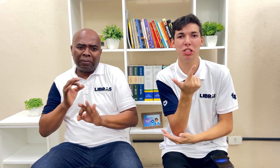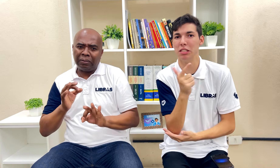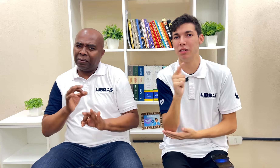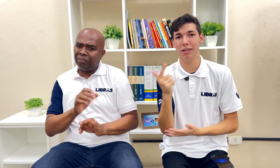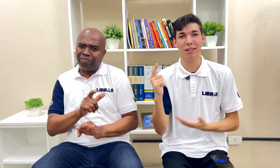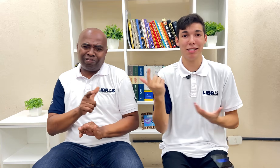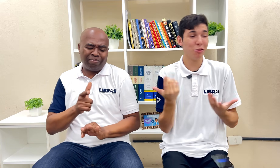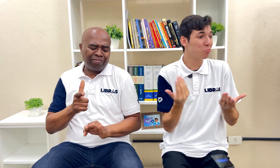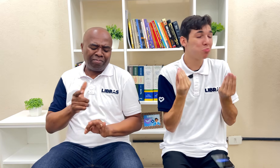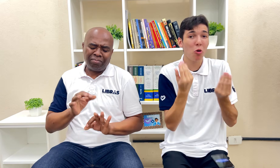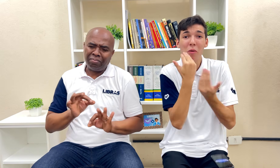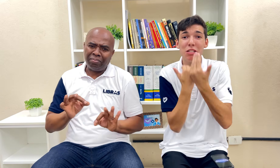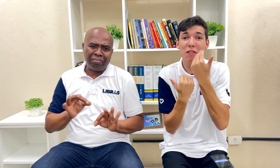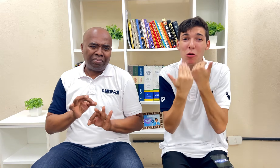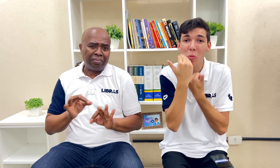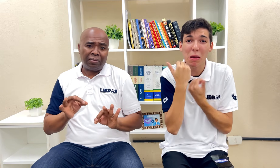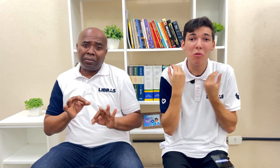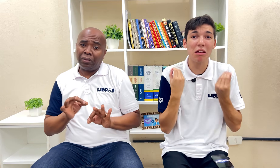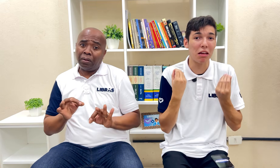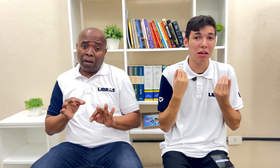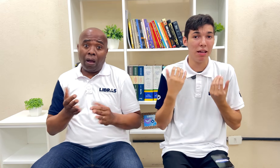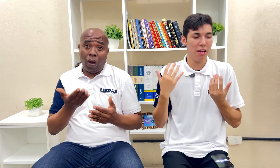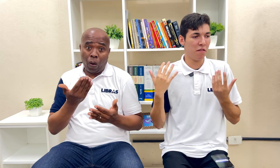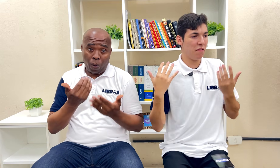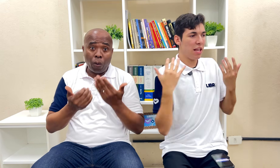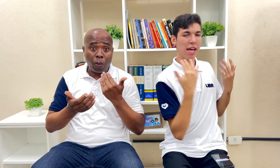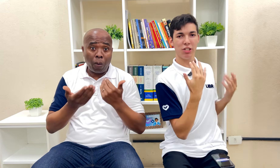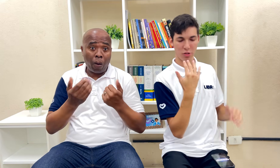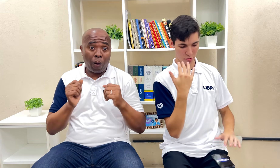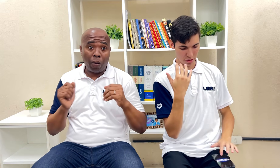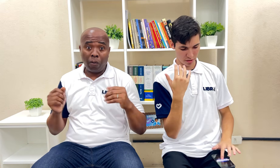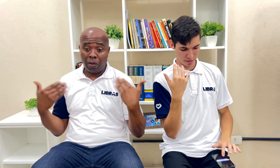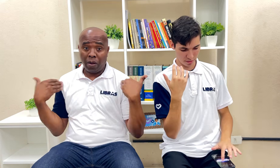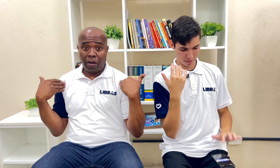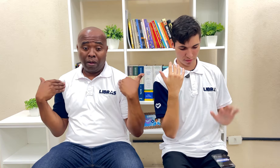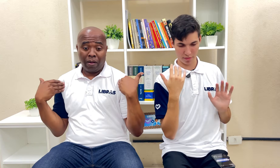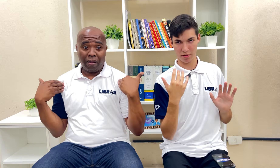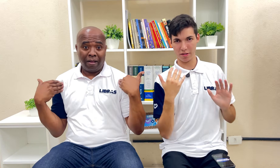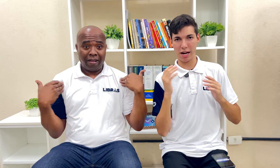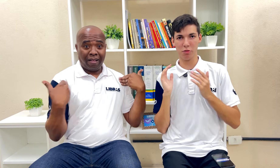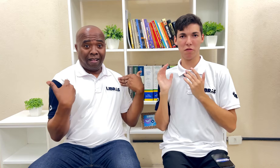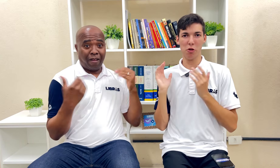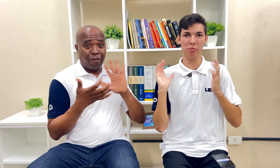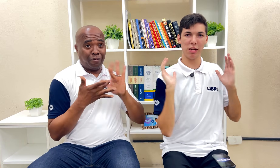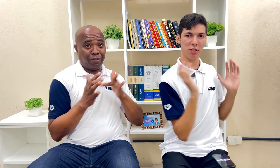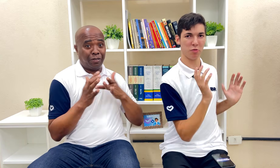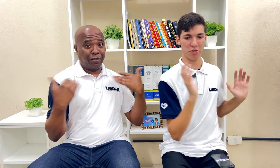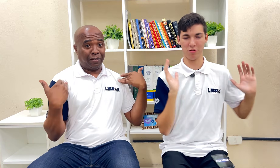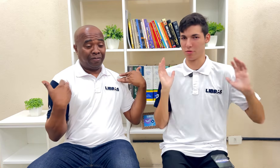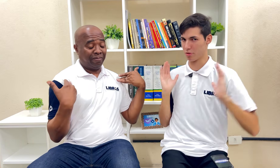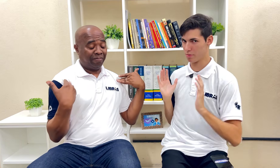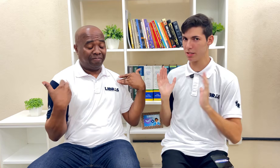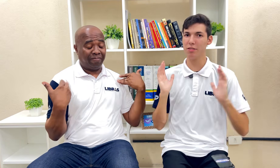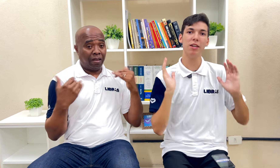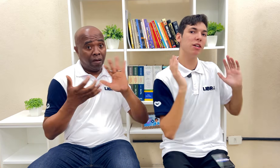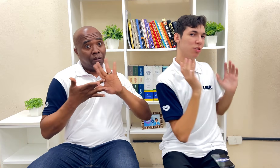tinha. Então, como a gente vai comer o quê? Virei Jesus, certo? Voltei Jesus. Os homens,